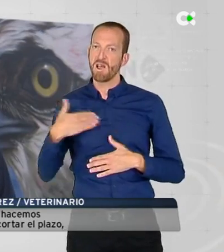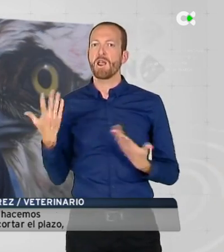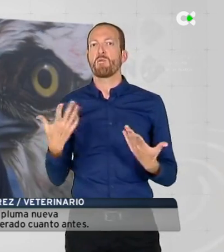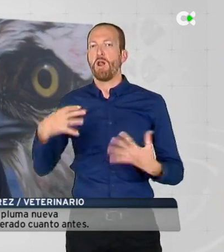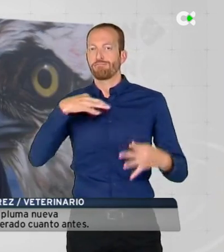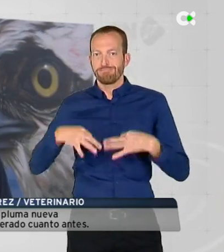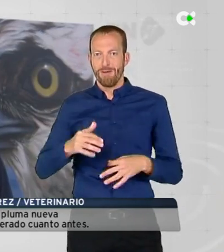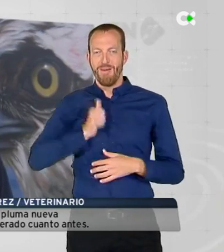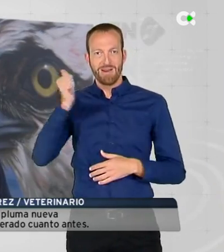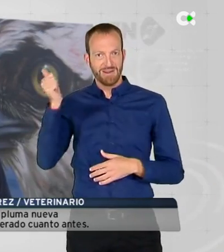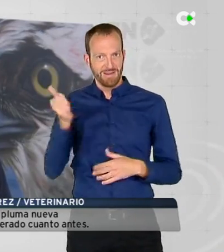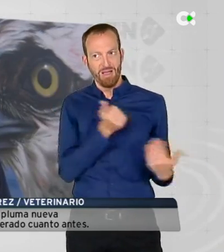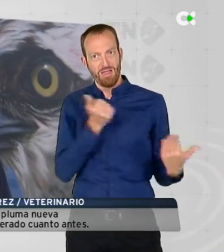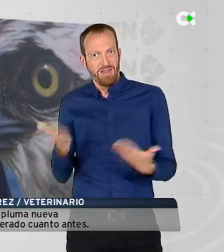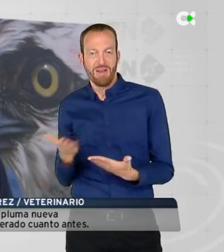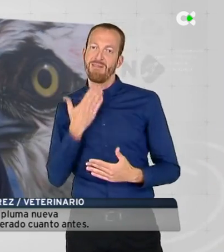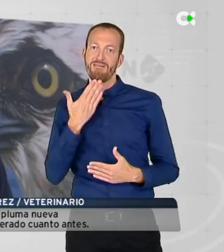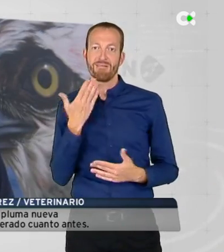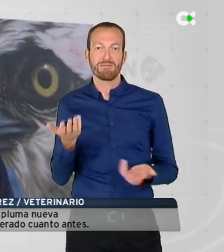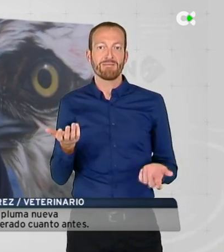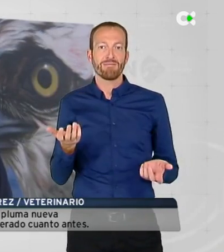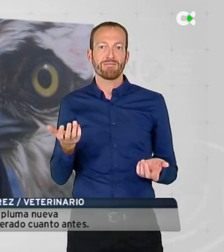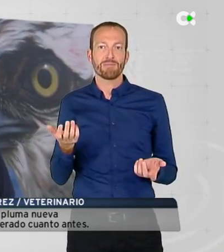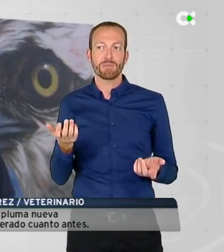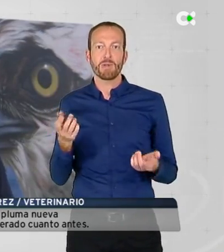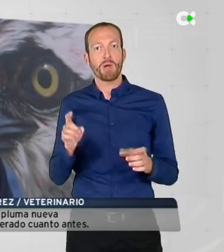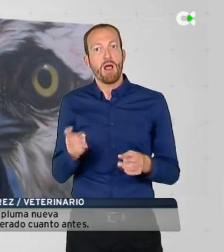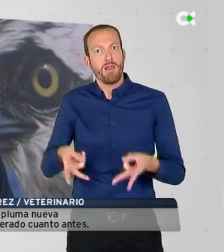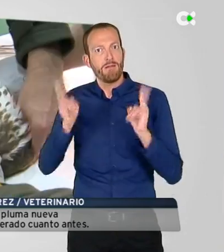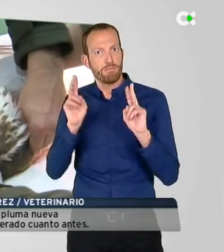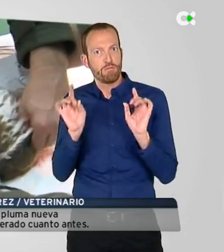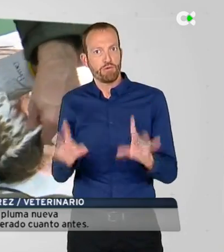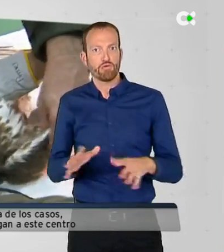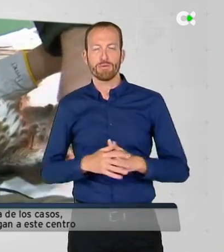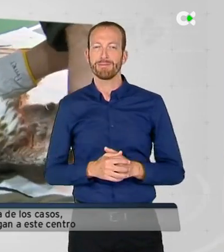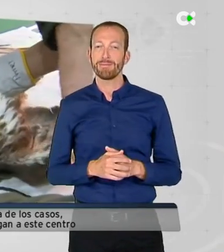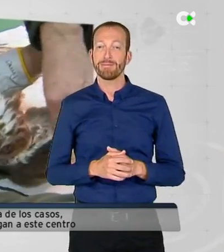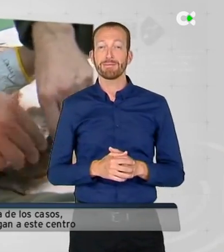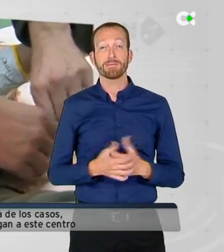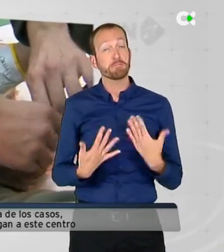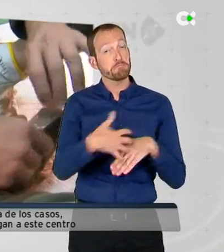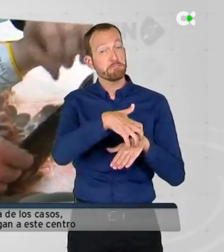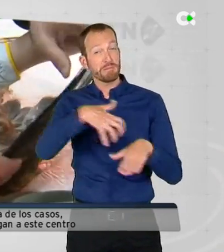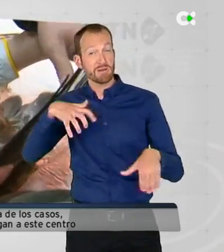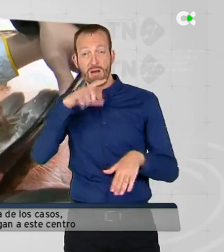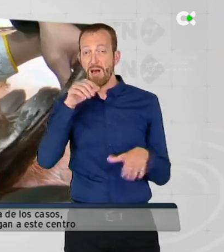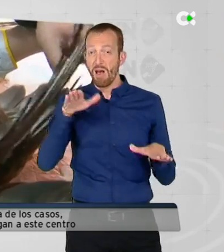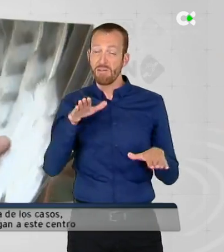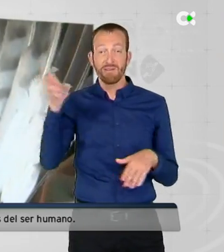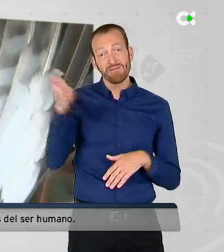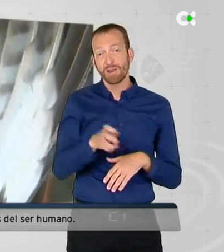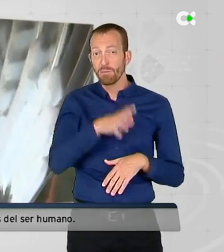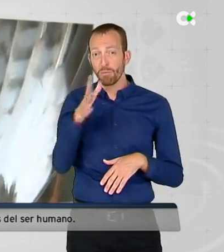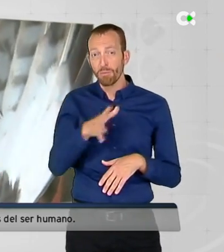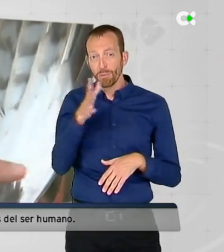el plazo, poner una pluma nueva y que pueda ser liberado cuanto antes. En la mayoría de los casos, los animales llegan a este centro